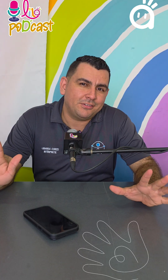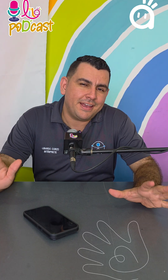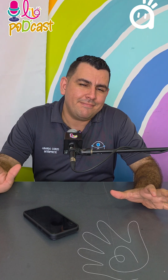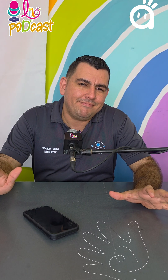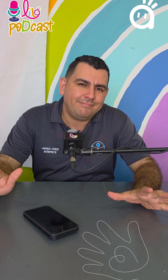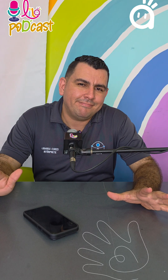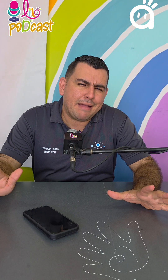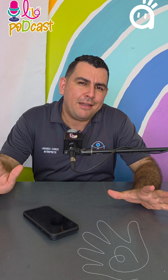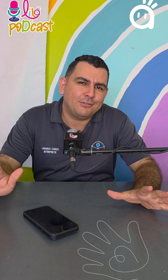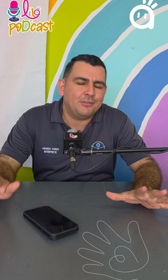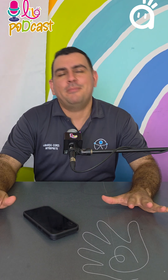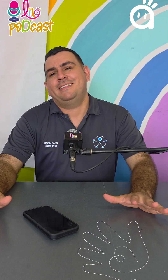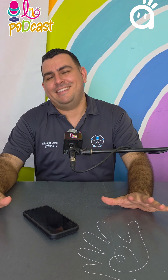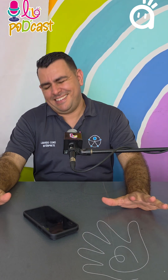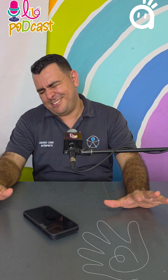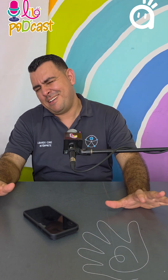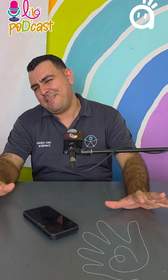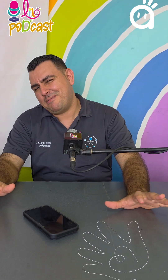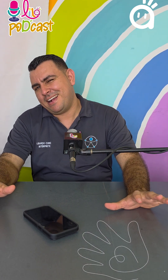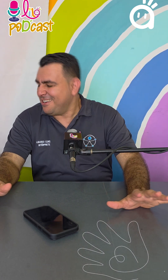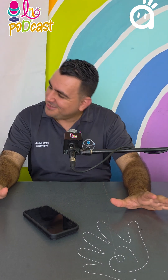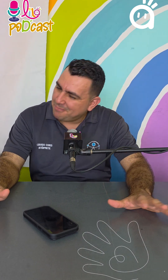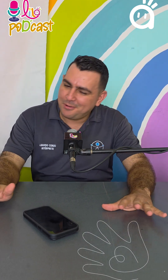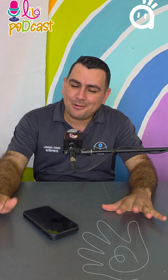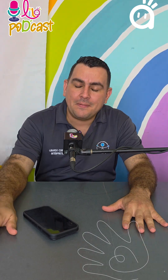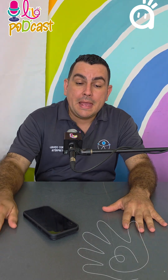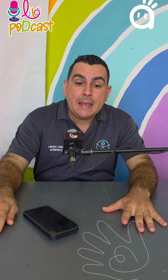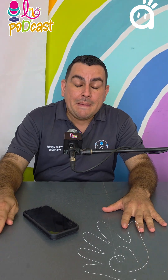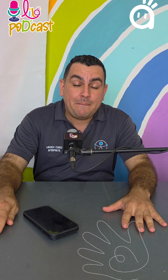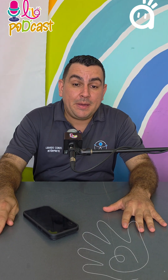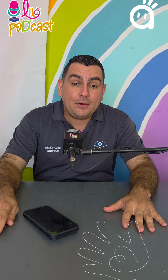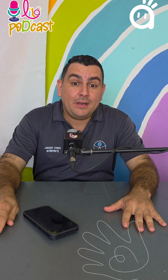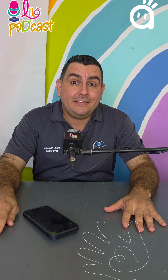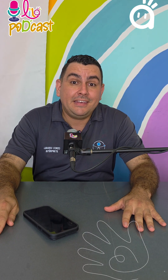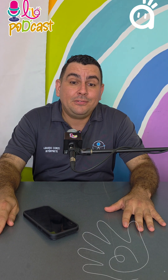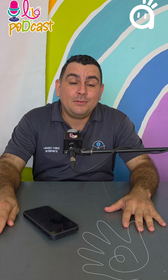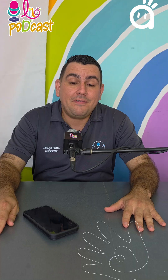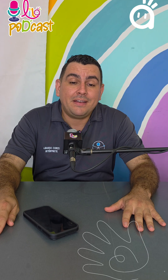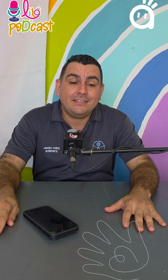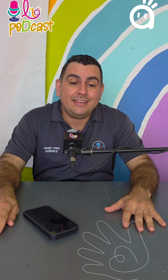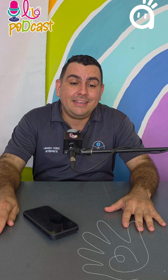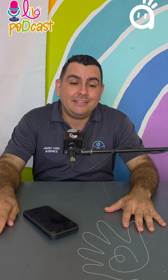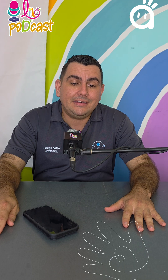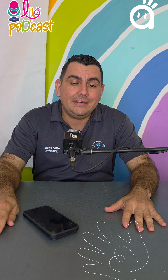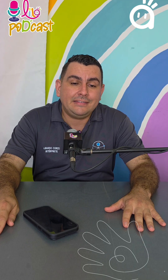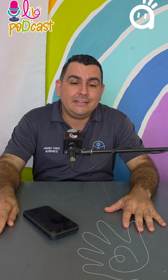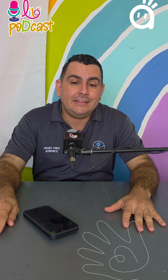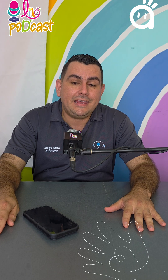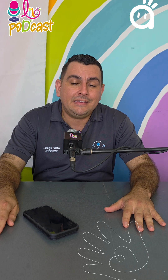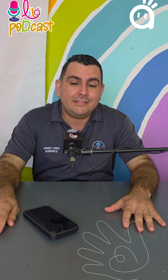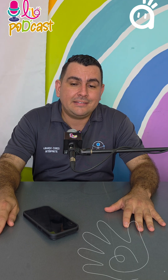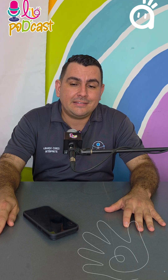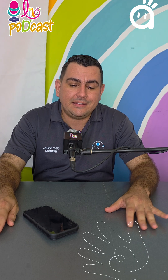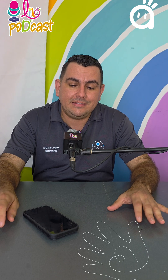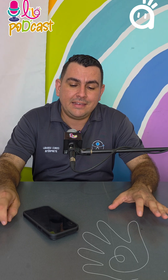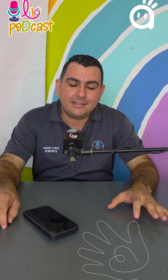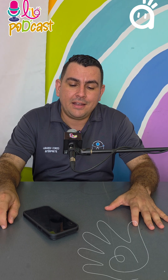no sean malos, no mentiras, que no sean pecados tampoco. Pero sí es una frase, sí es